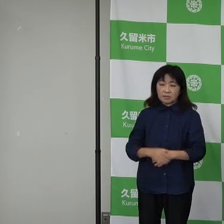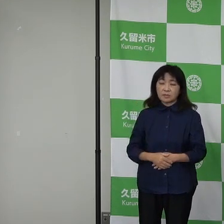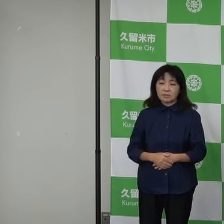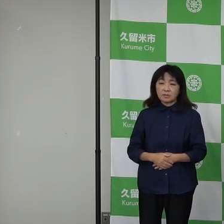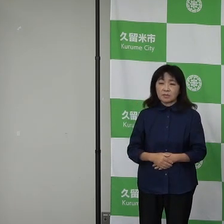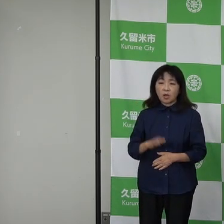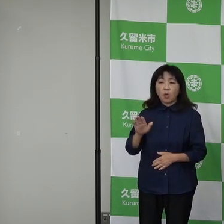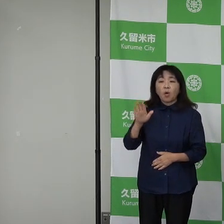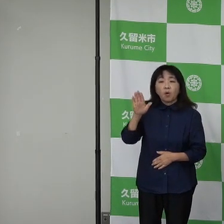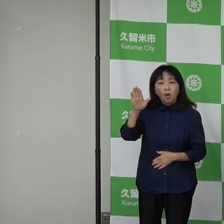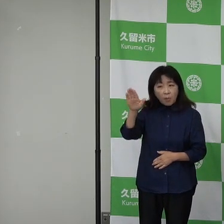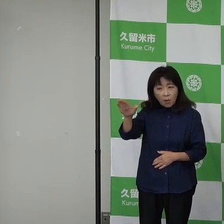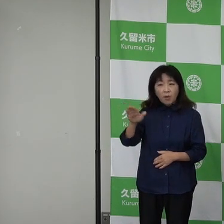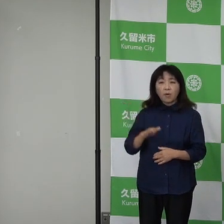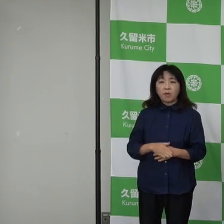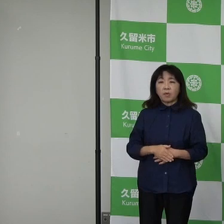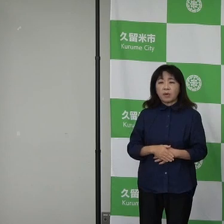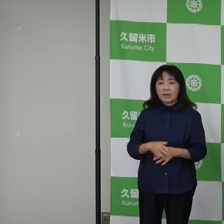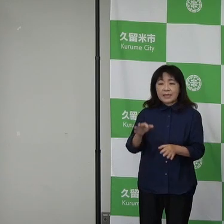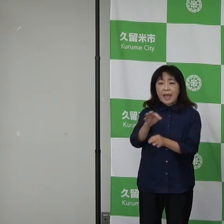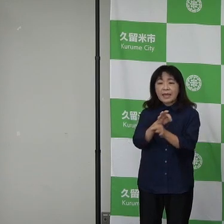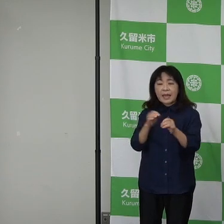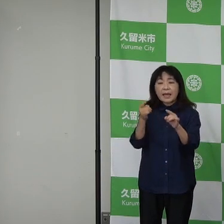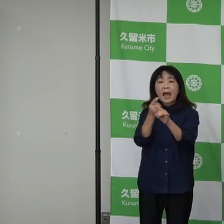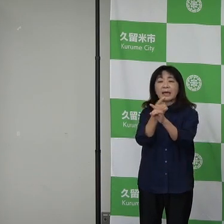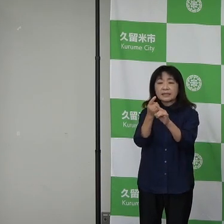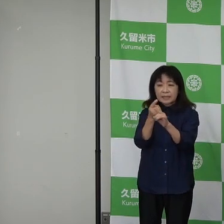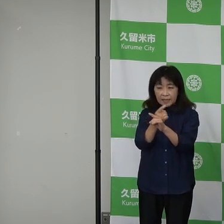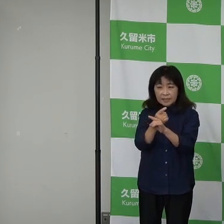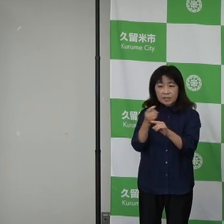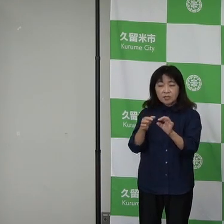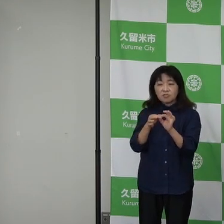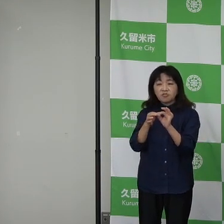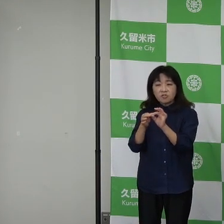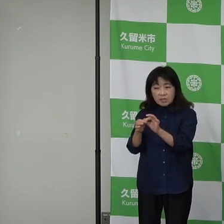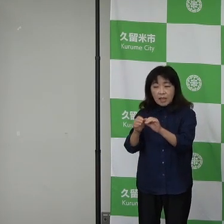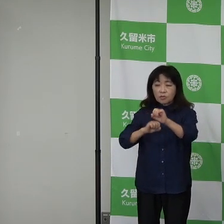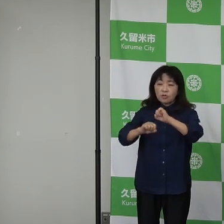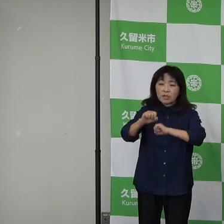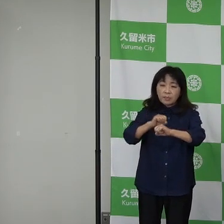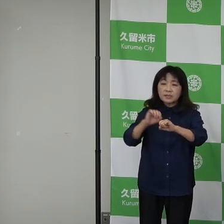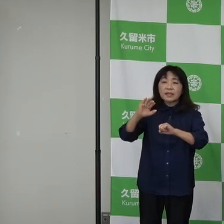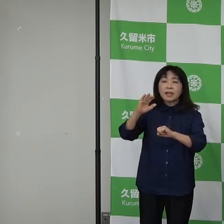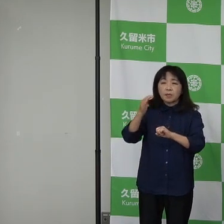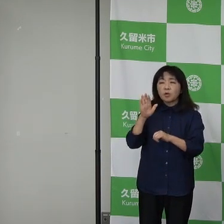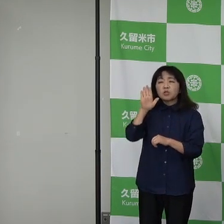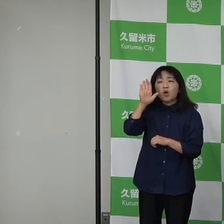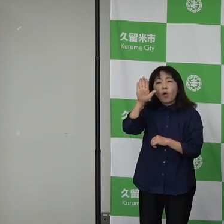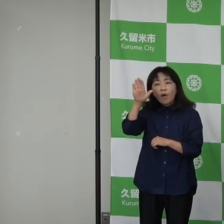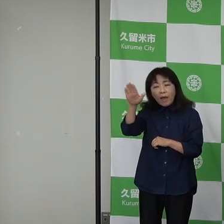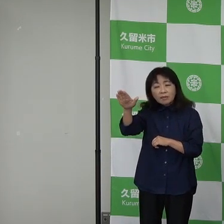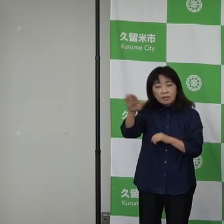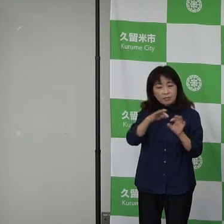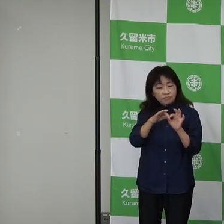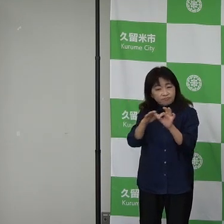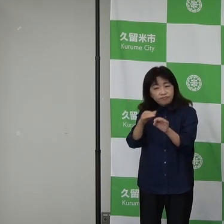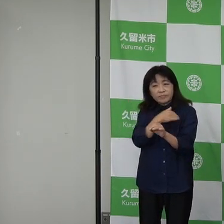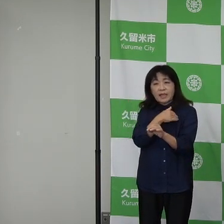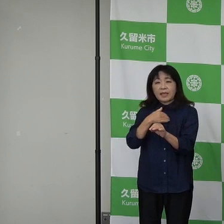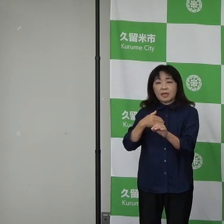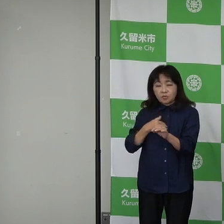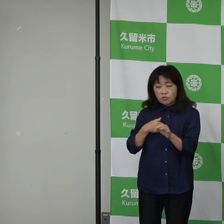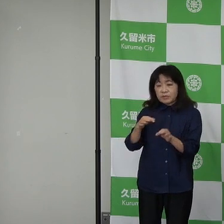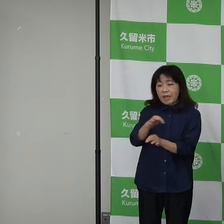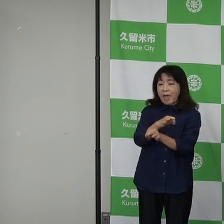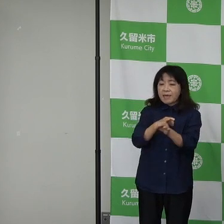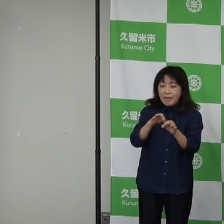今後も経営改善に引き続き取り組みますが、将来のために持続可能な経営基